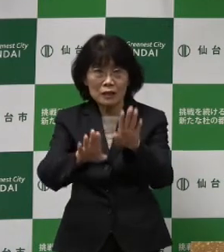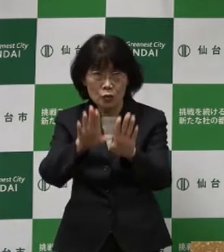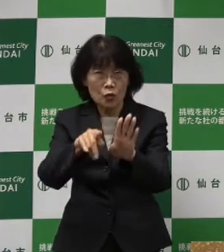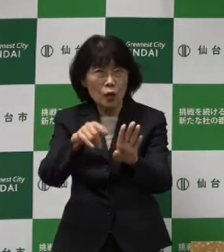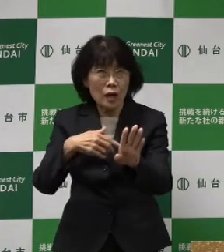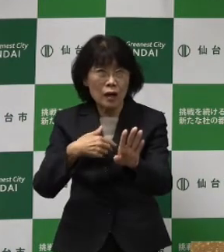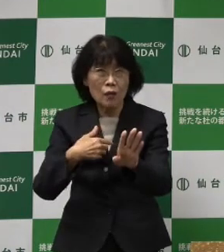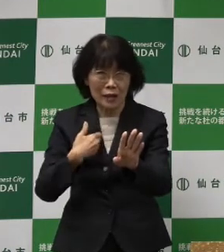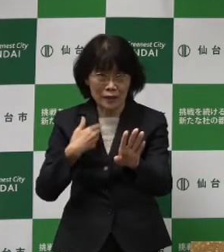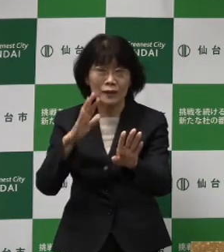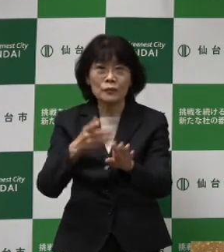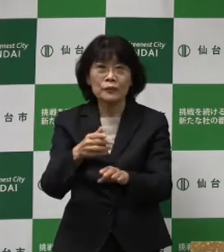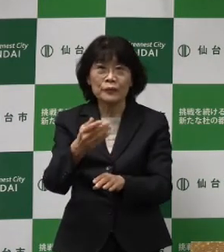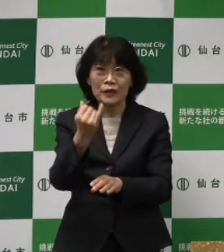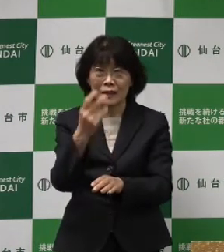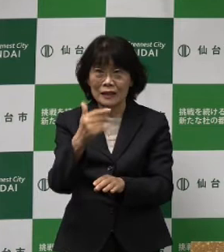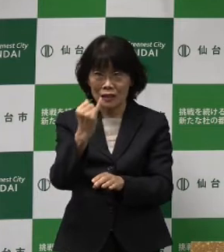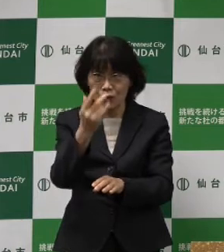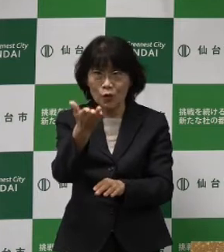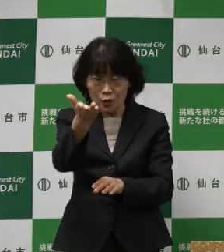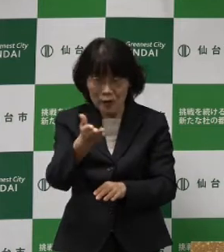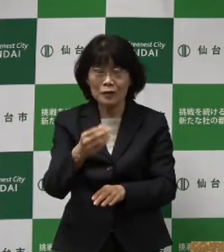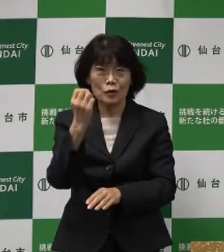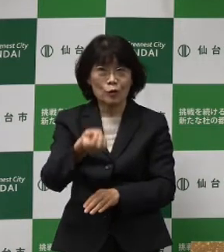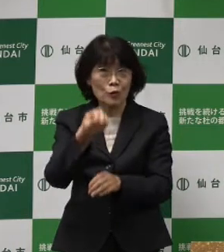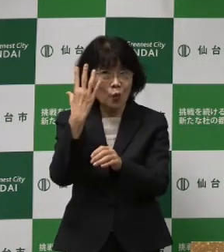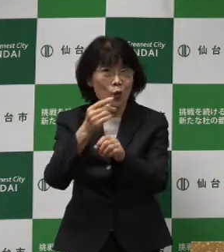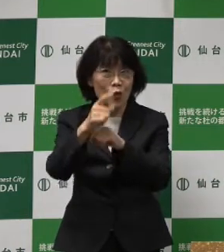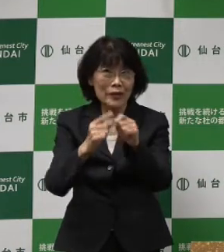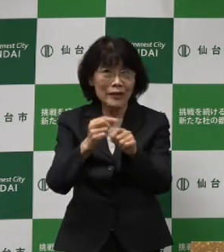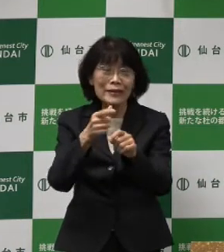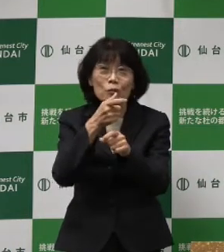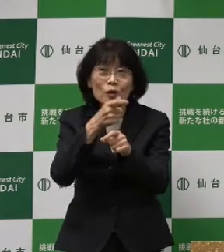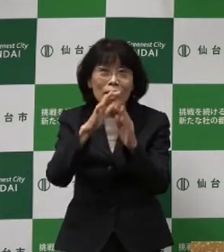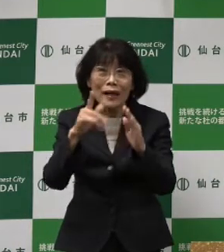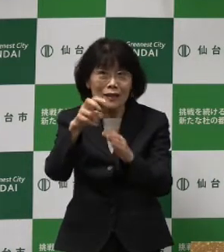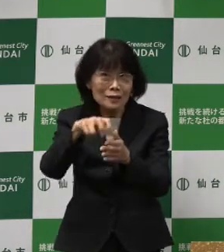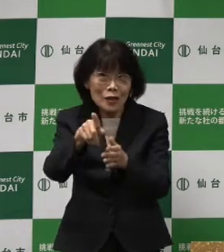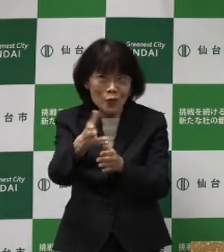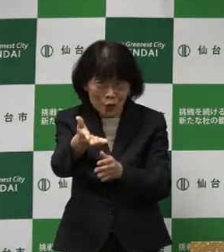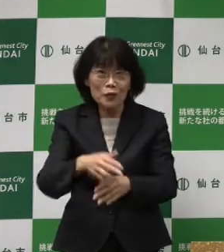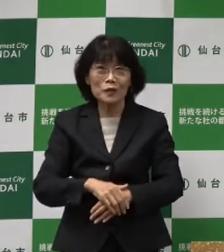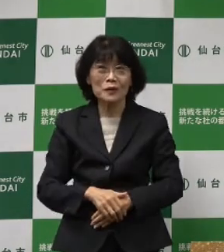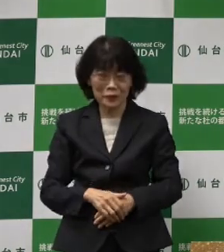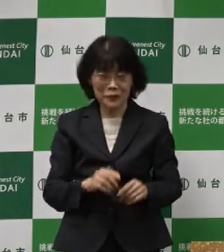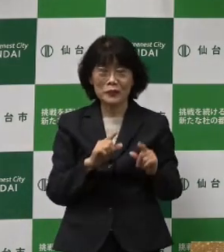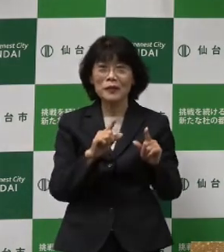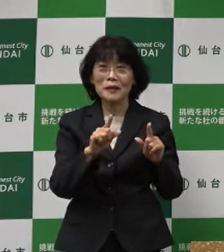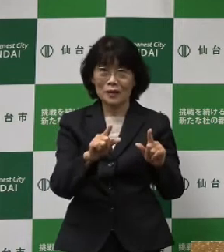は抗議してもご自身は、うん、忘年会どうされる予定ですか。 まだ忘年